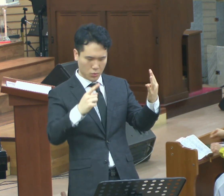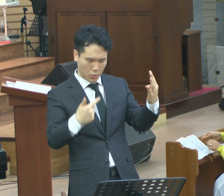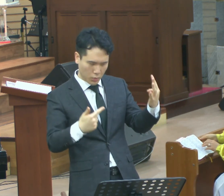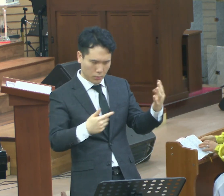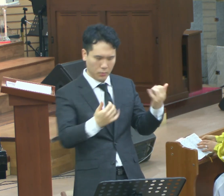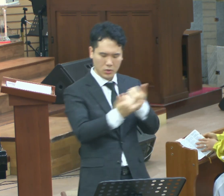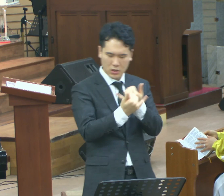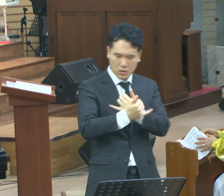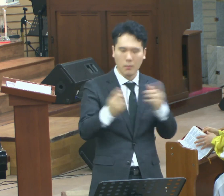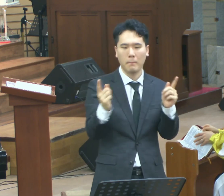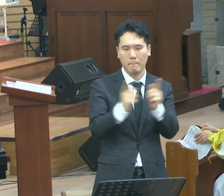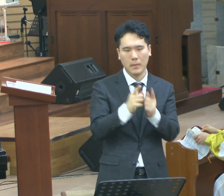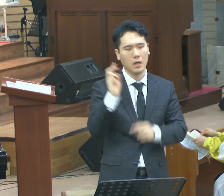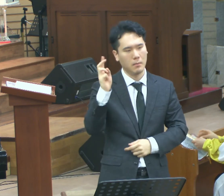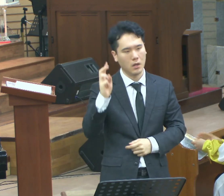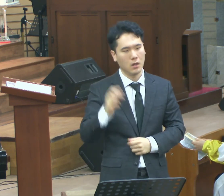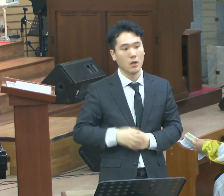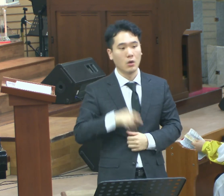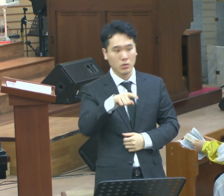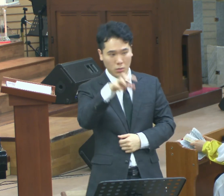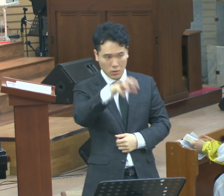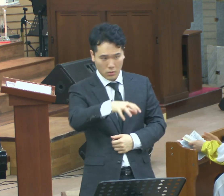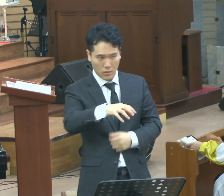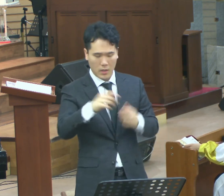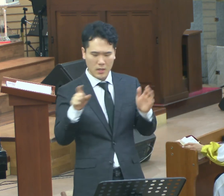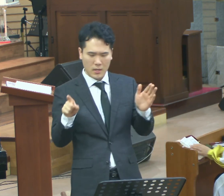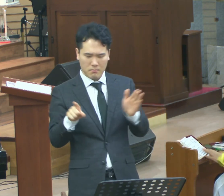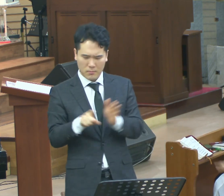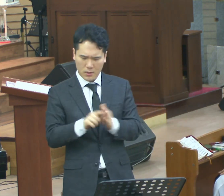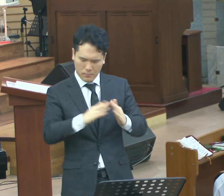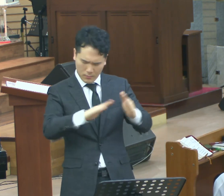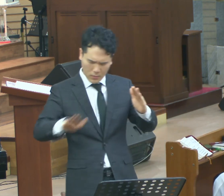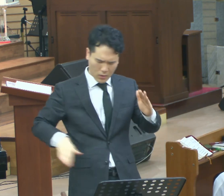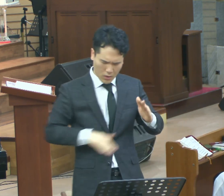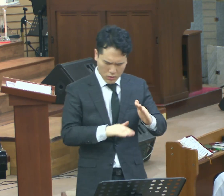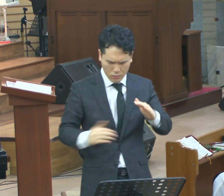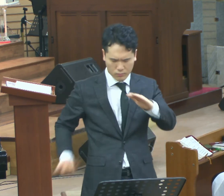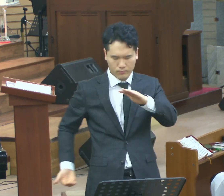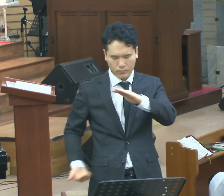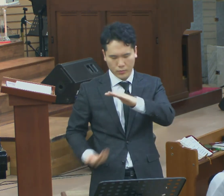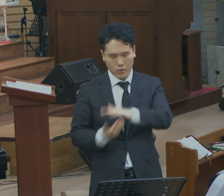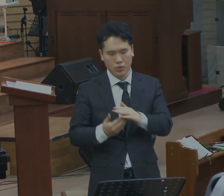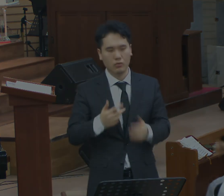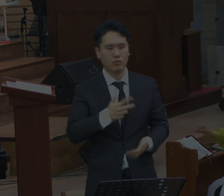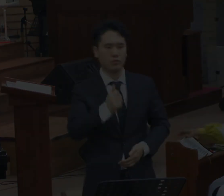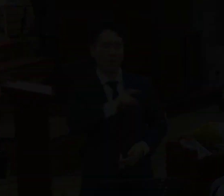이루어가는 갈렙 같은 분들이 다 되시기를 주의 이름으로 축원합니다.